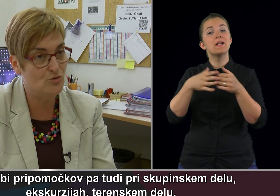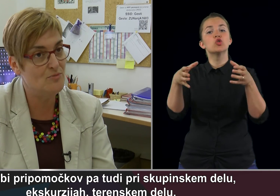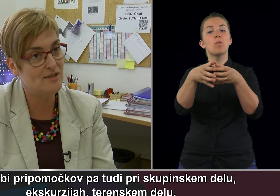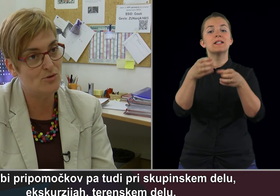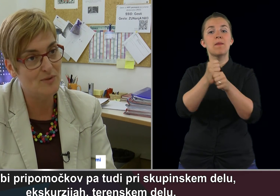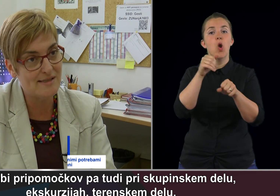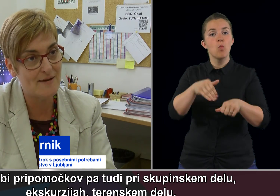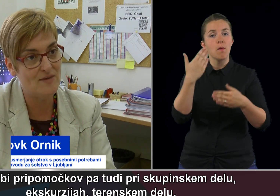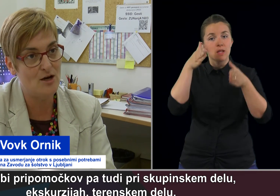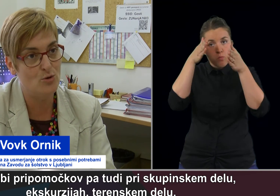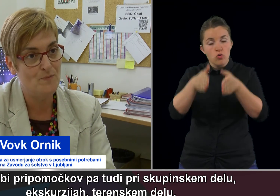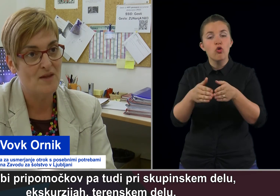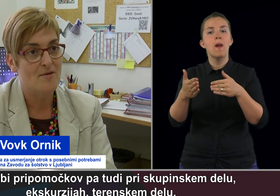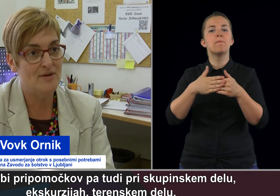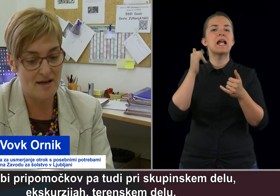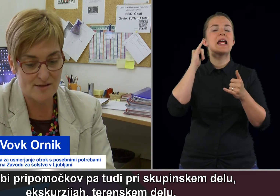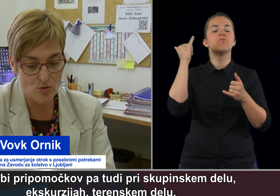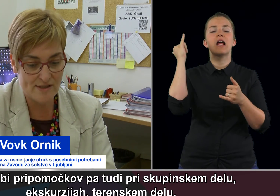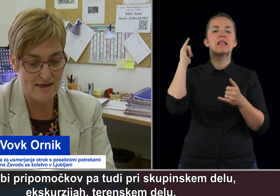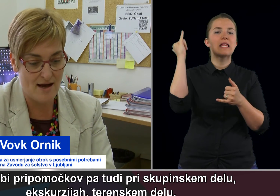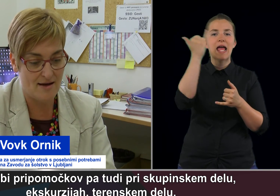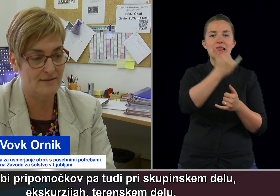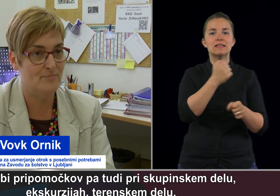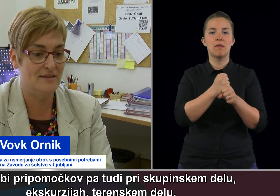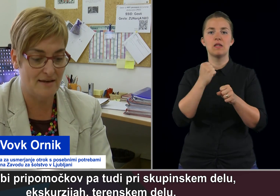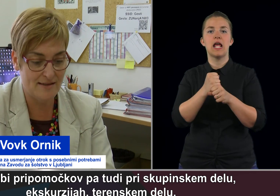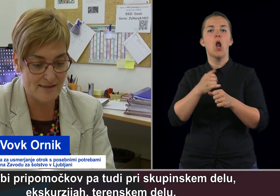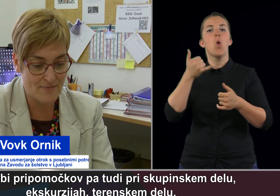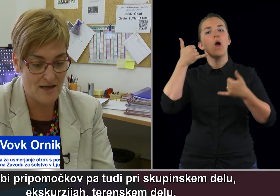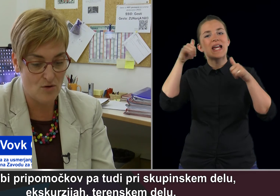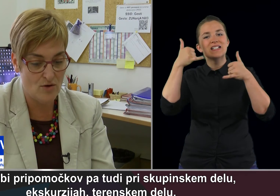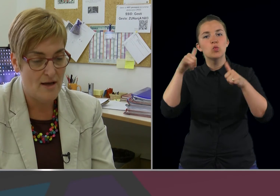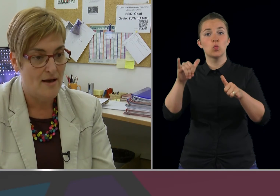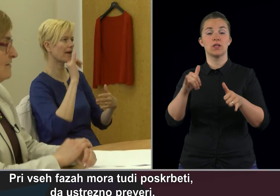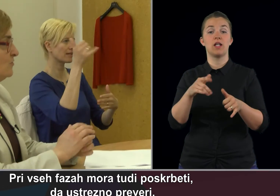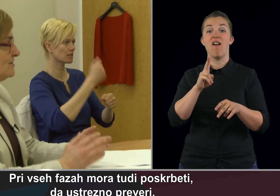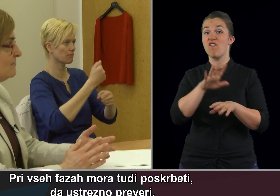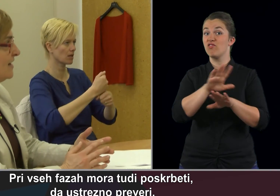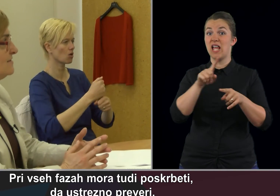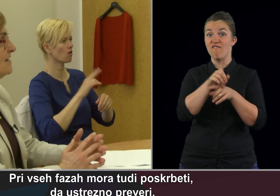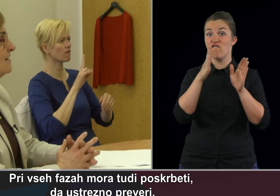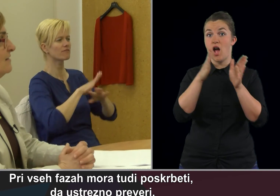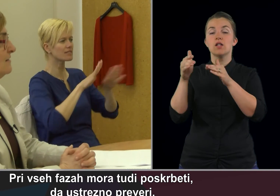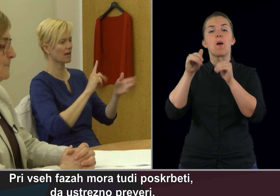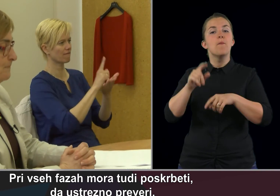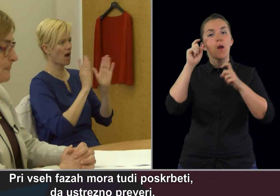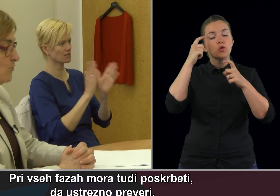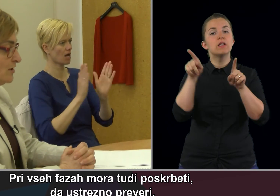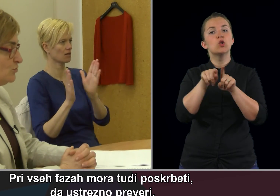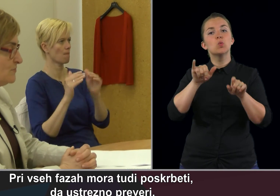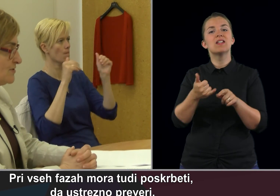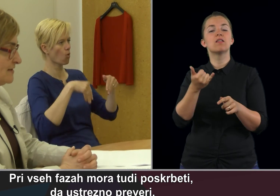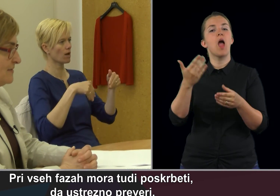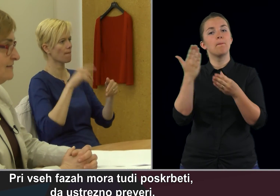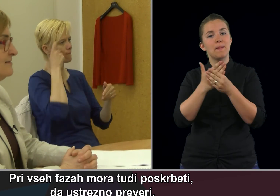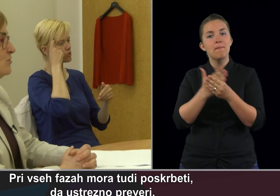biti tudi pri skupinskem delu, pri ekskurzijah, pri terenskem delu. V vseh fazah mora